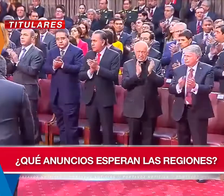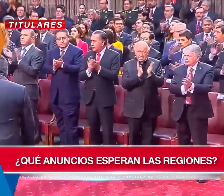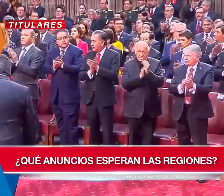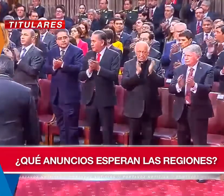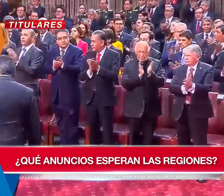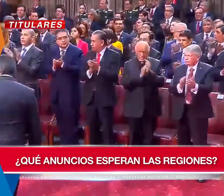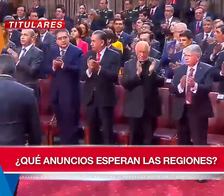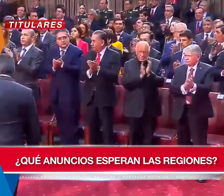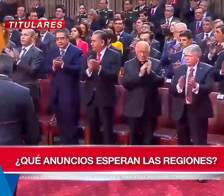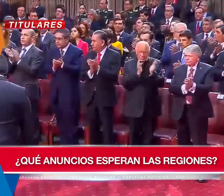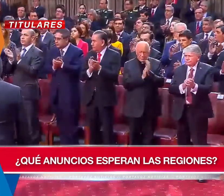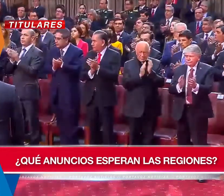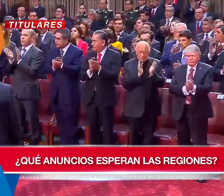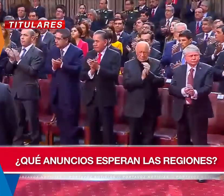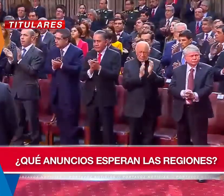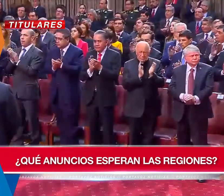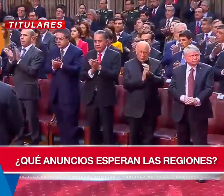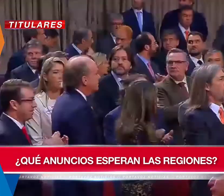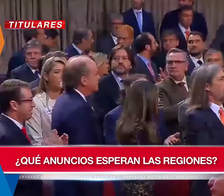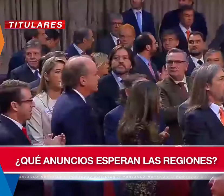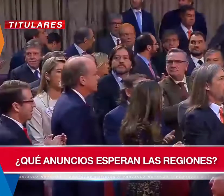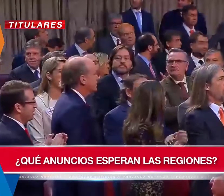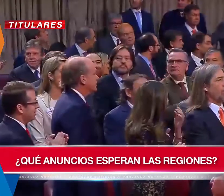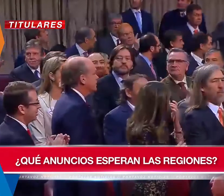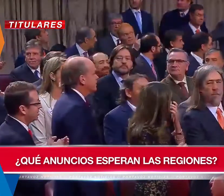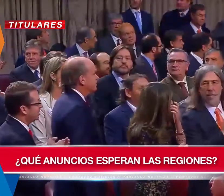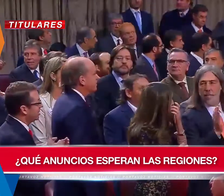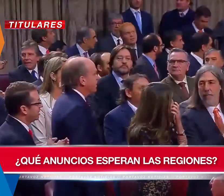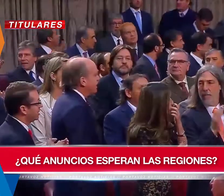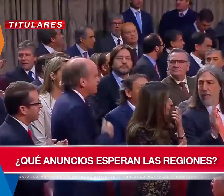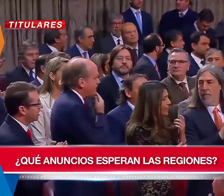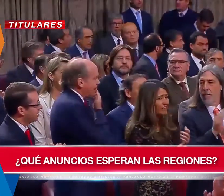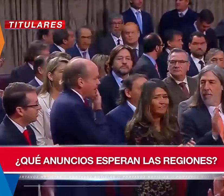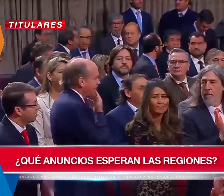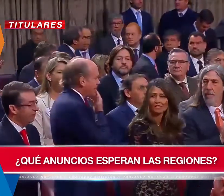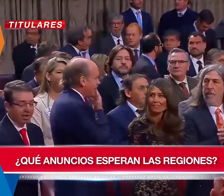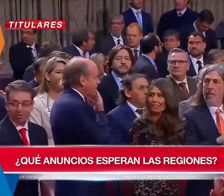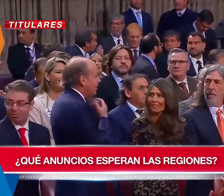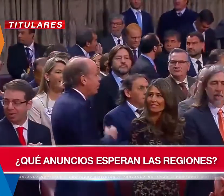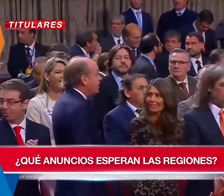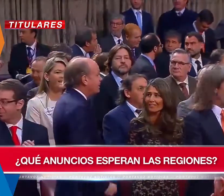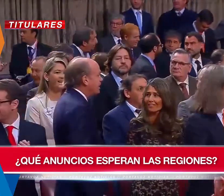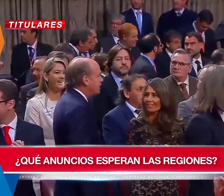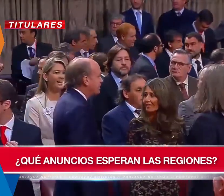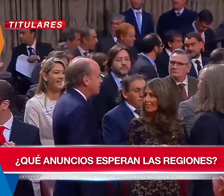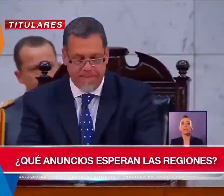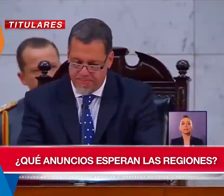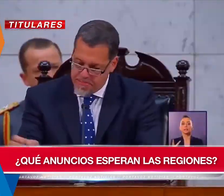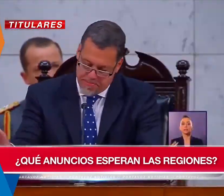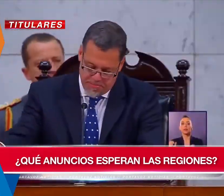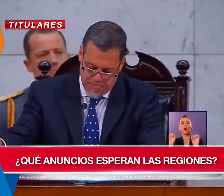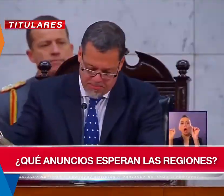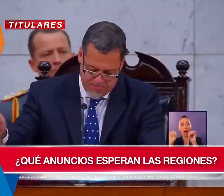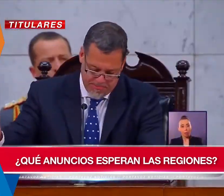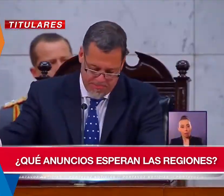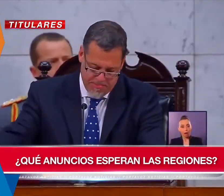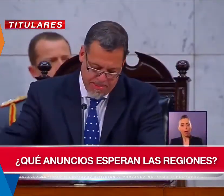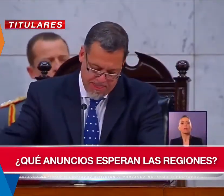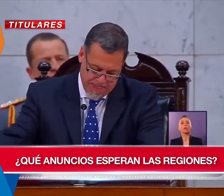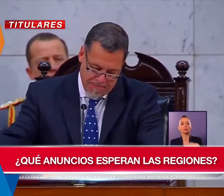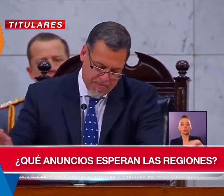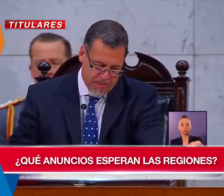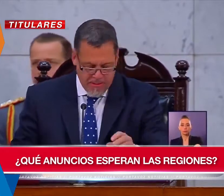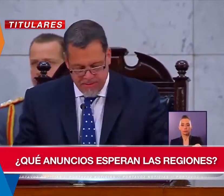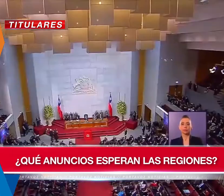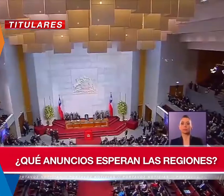A portas del mensaje presidencial, ¿qué anuncios esperan las regiones de la última cuenta presidencial de la presidenta Bachelet? Salimos a preguntarle a